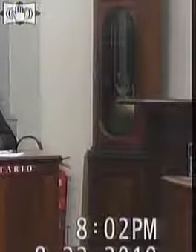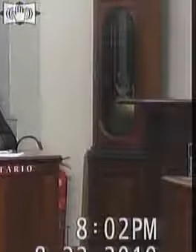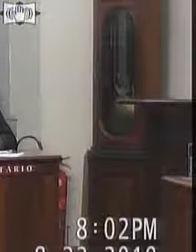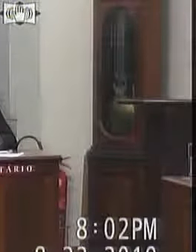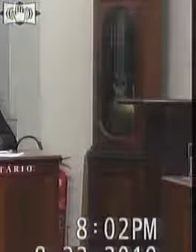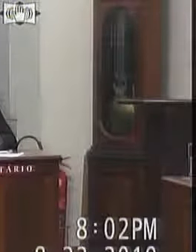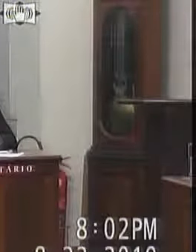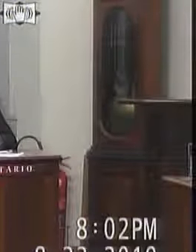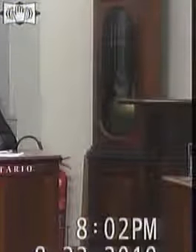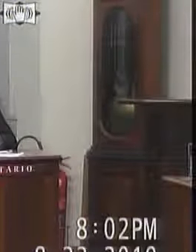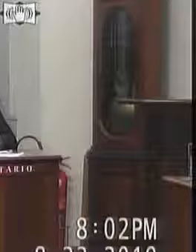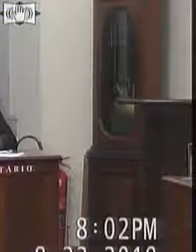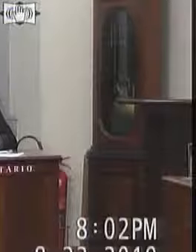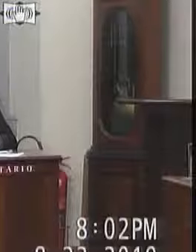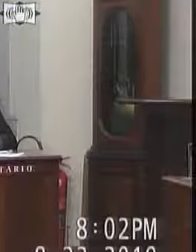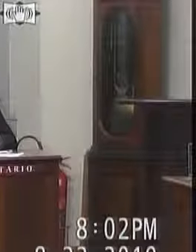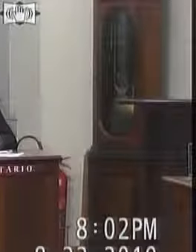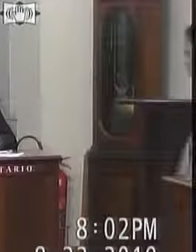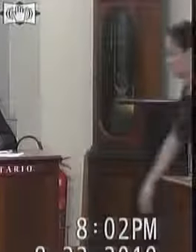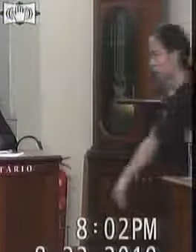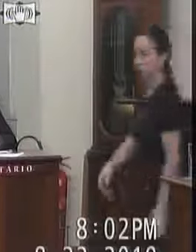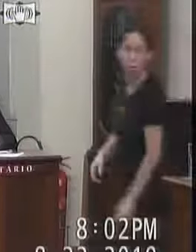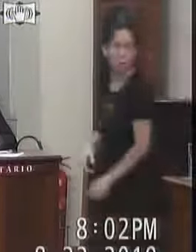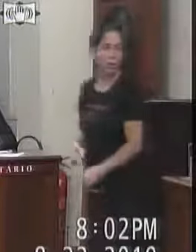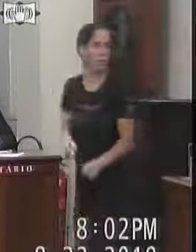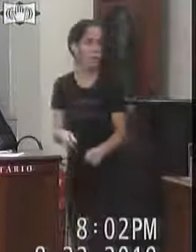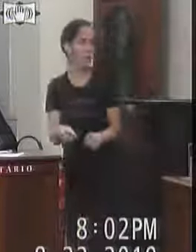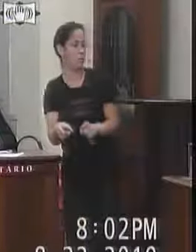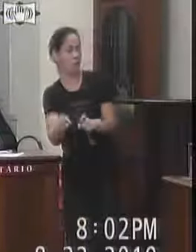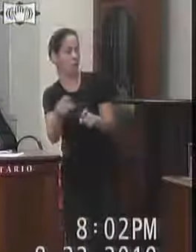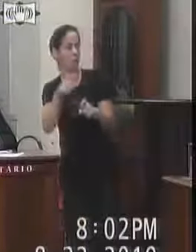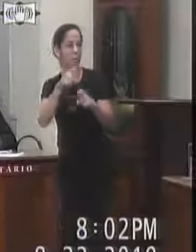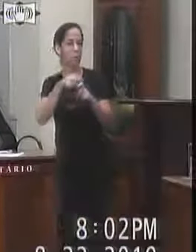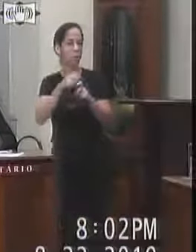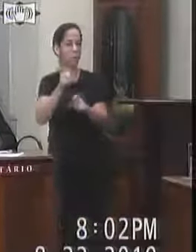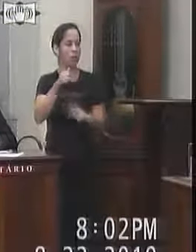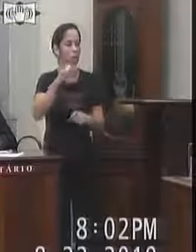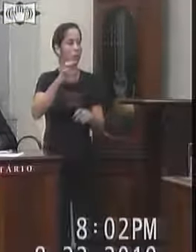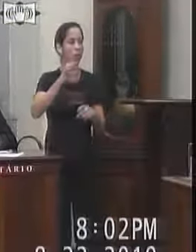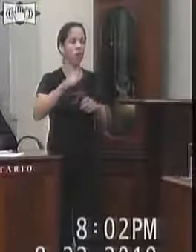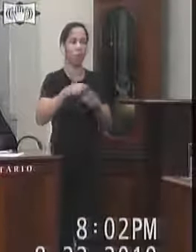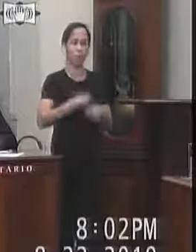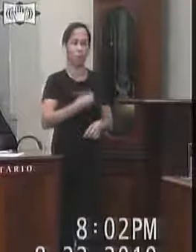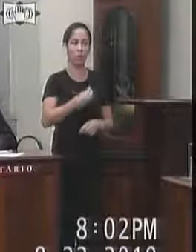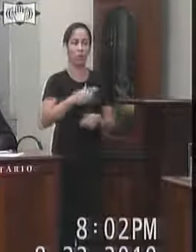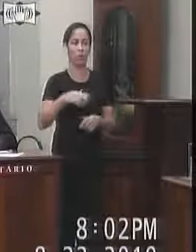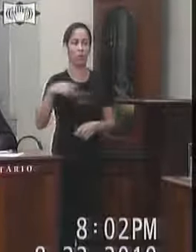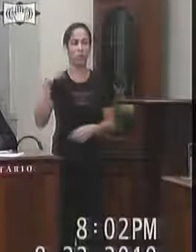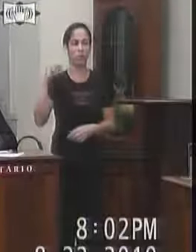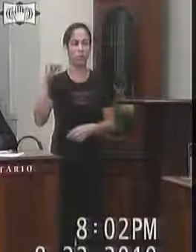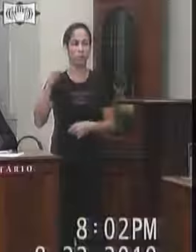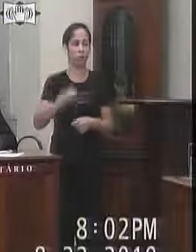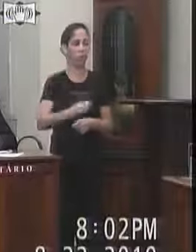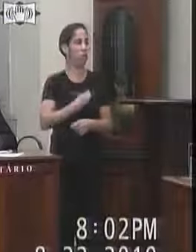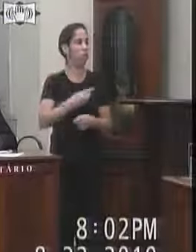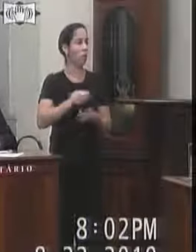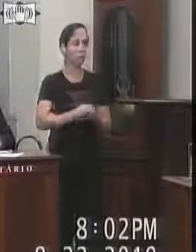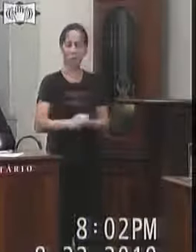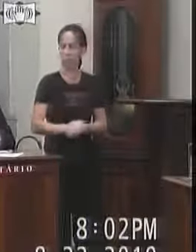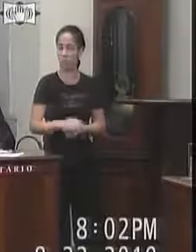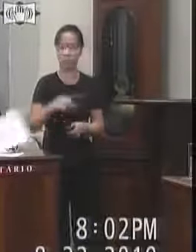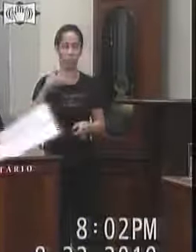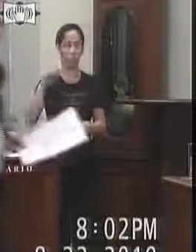doutor Aluísio Saulo Breves Bayer David Barbosa Nogueira Fabiano